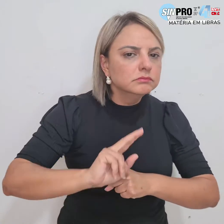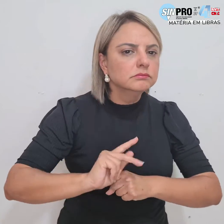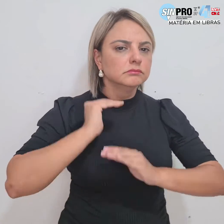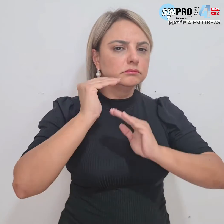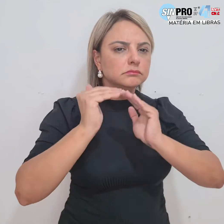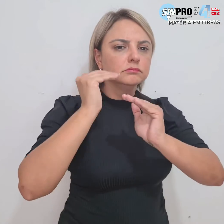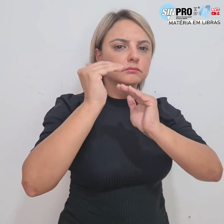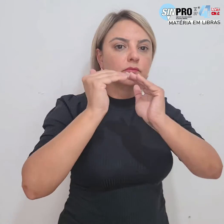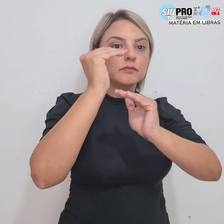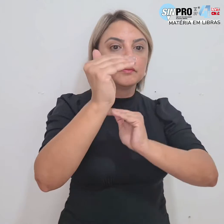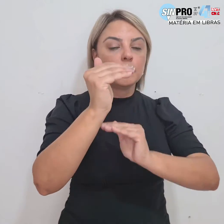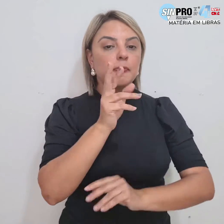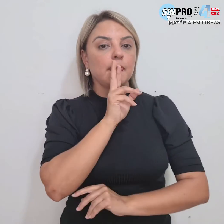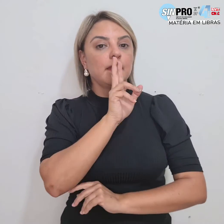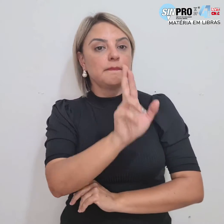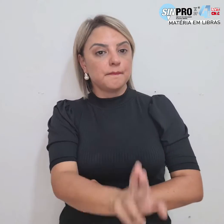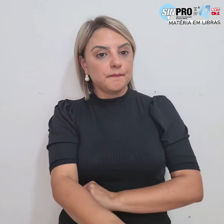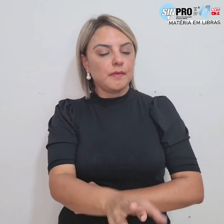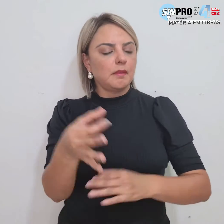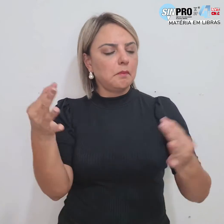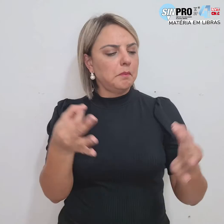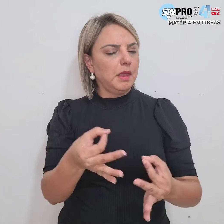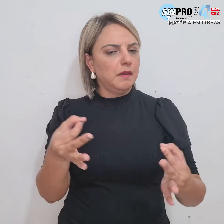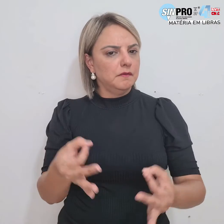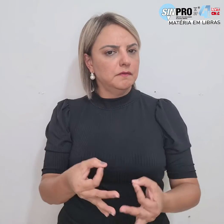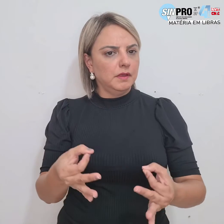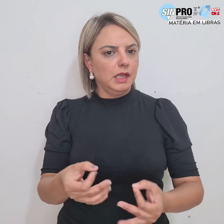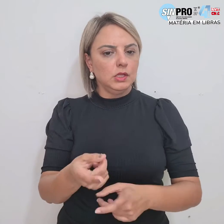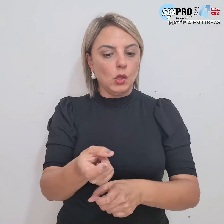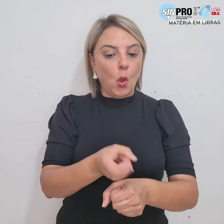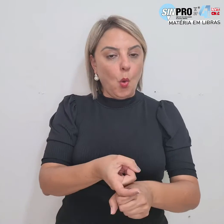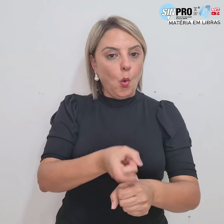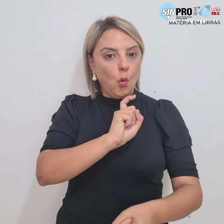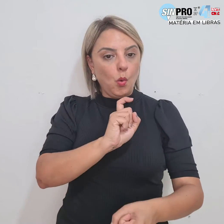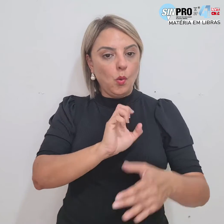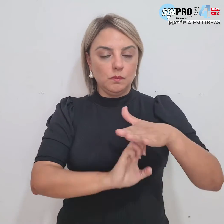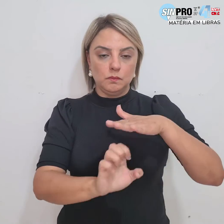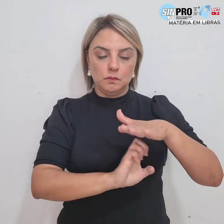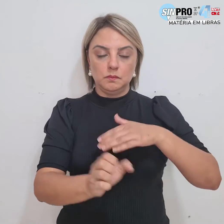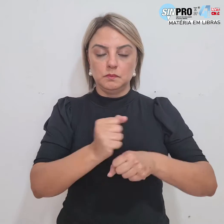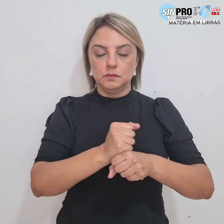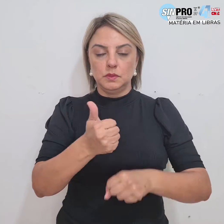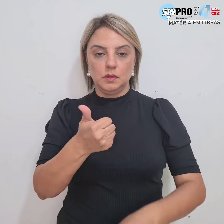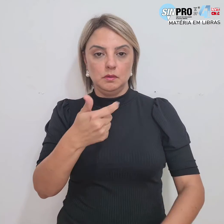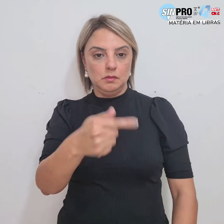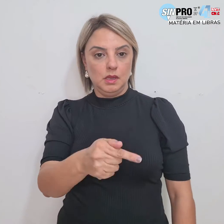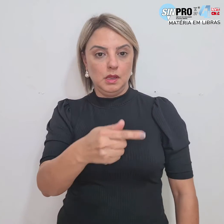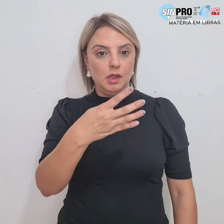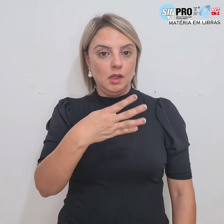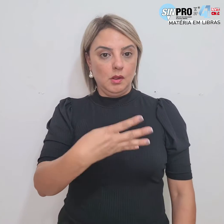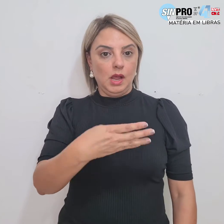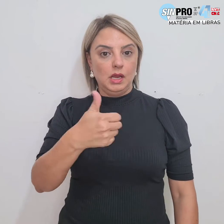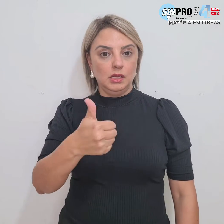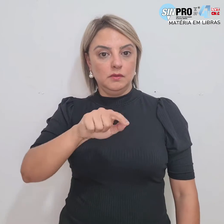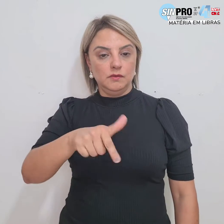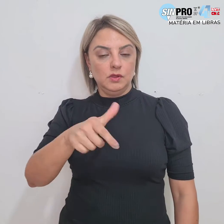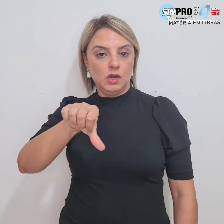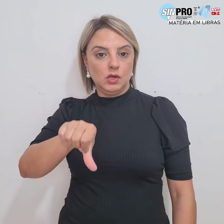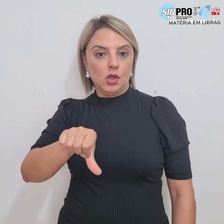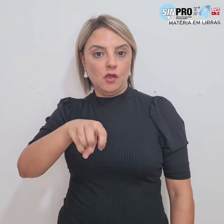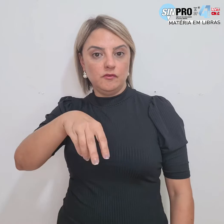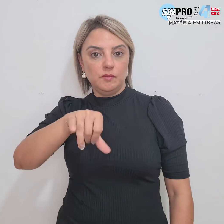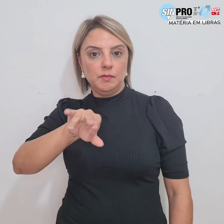anual e sucessivamente por meio dos resultados de excelência. O lucro da empresa em 2017 foi de R